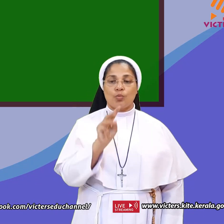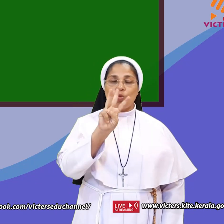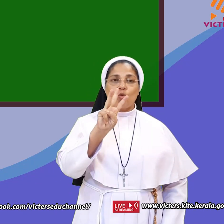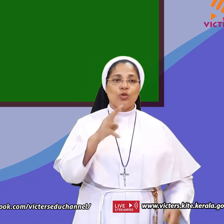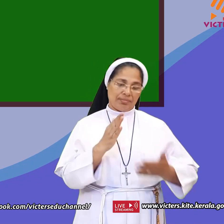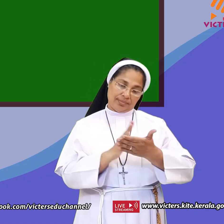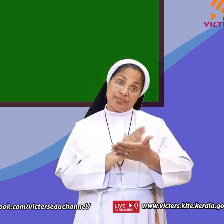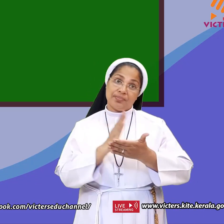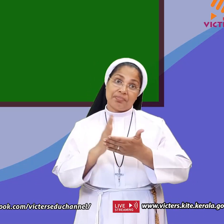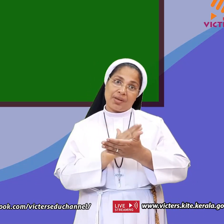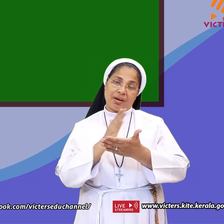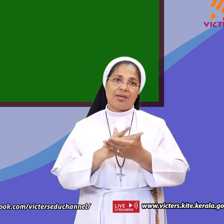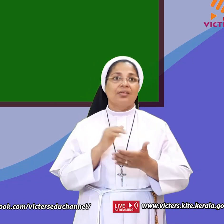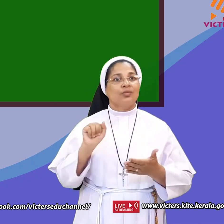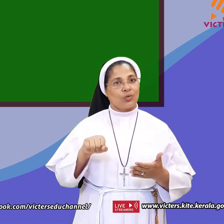3 പാഠങ്ങളാണുള്ളത്.